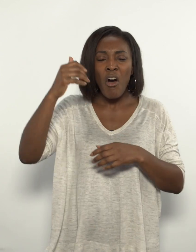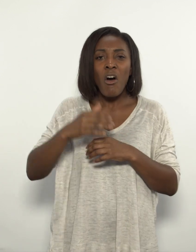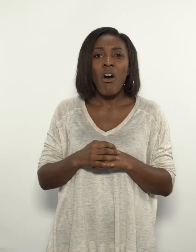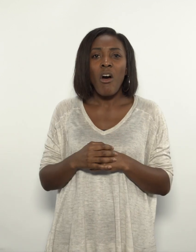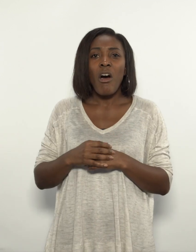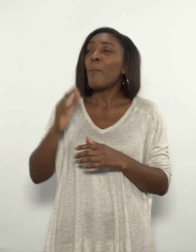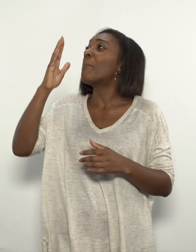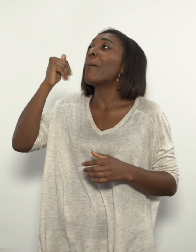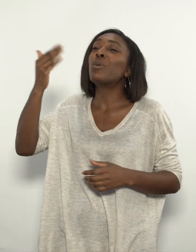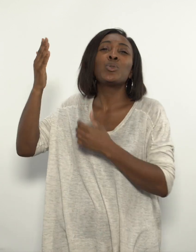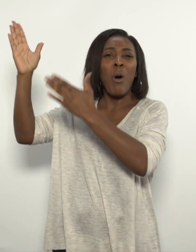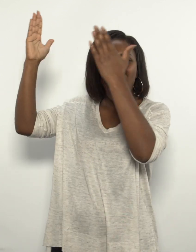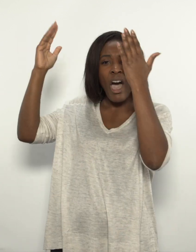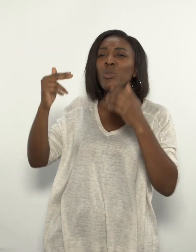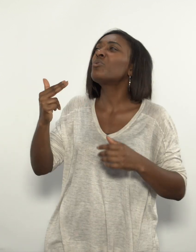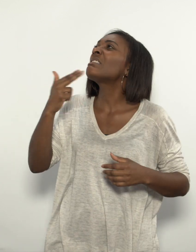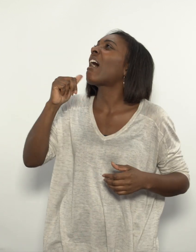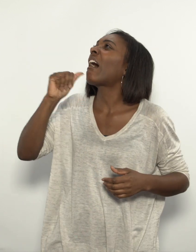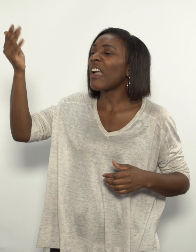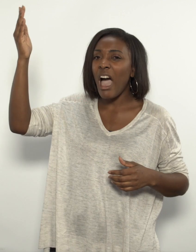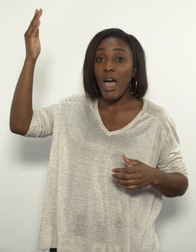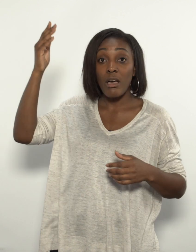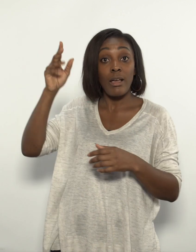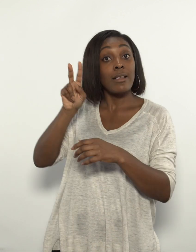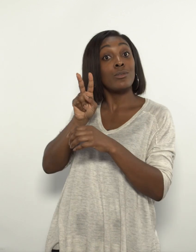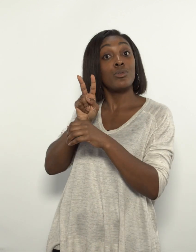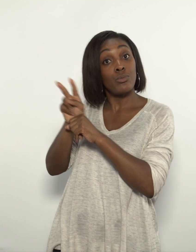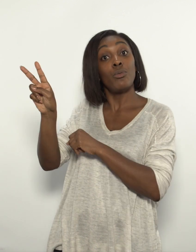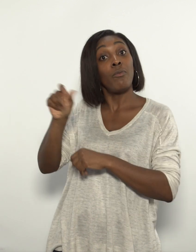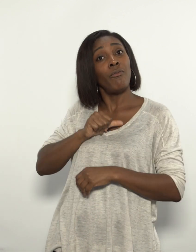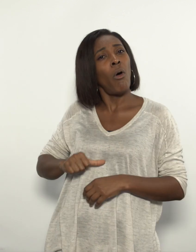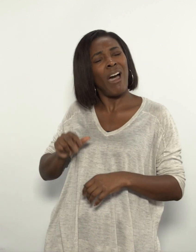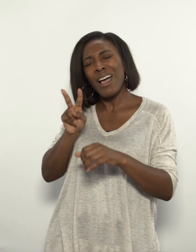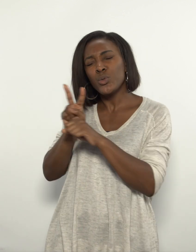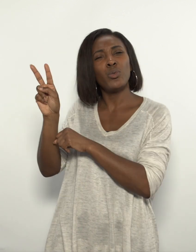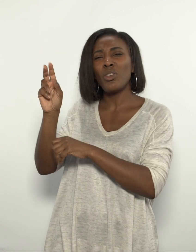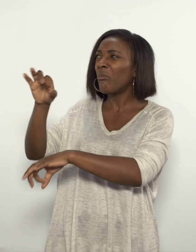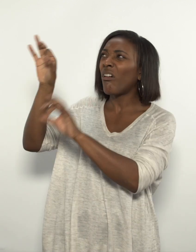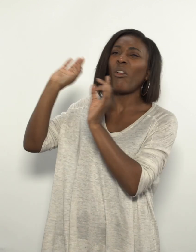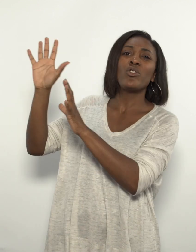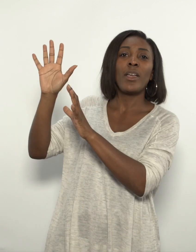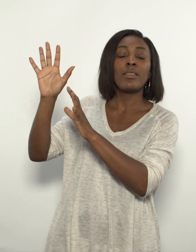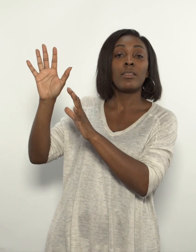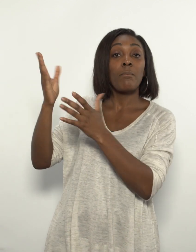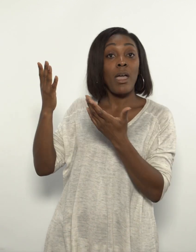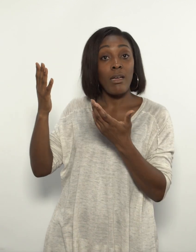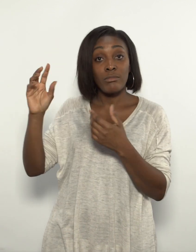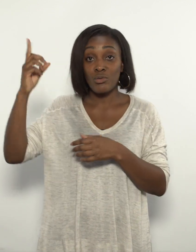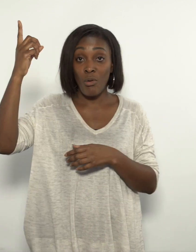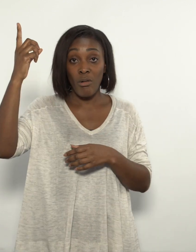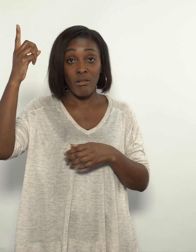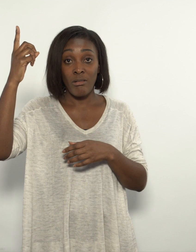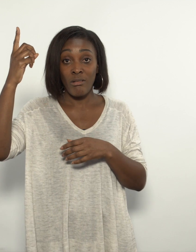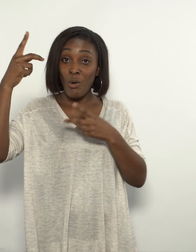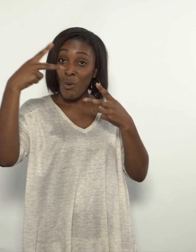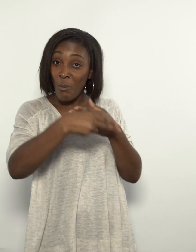qui disent j'ai pas besoin de toi, tu sers à rien, qui insultent littéralement Dieu, qui rejettent Dieu. Et pourtant, Dieu ne